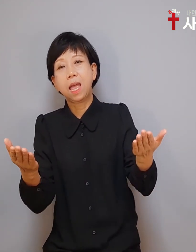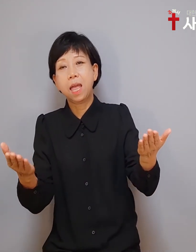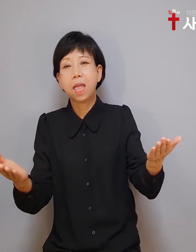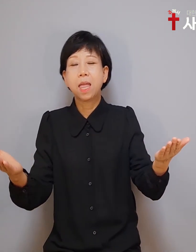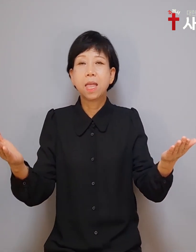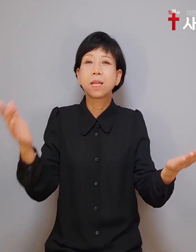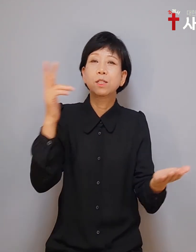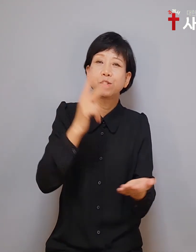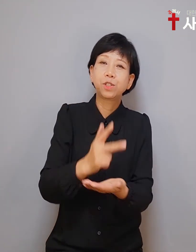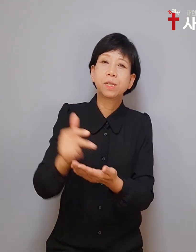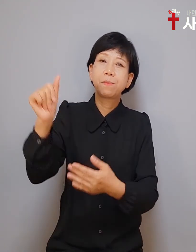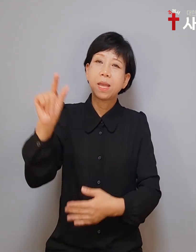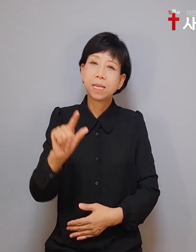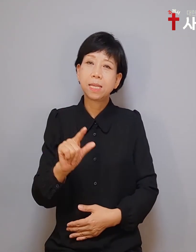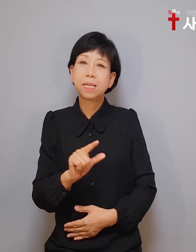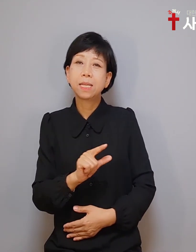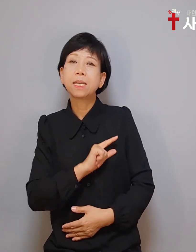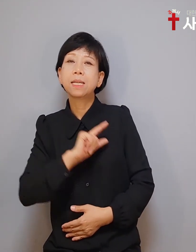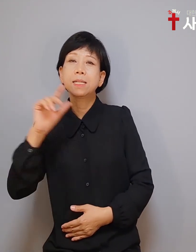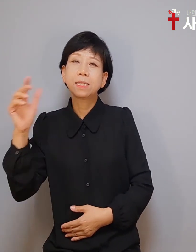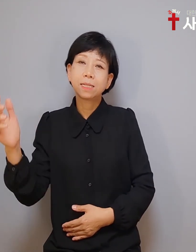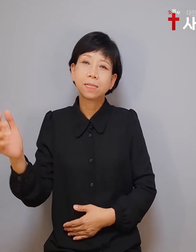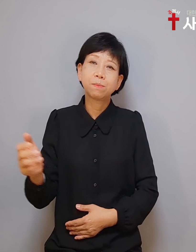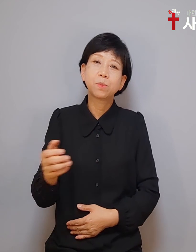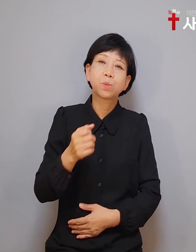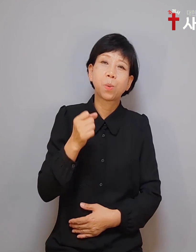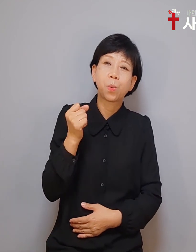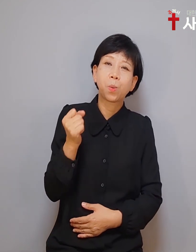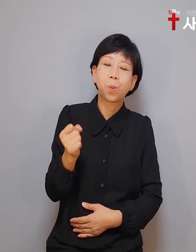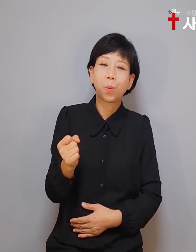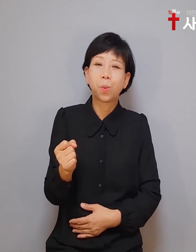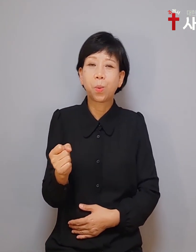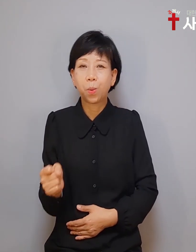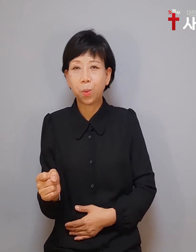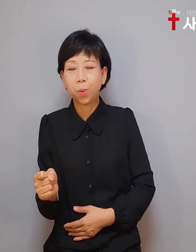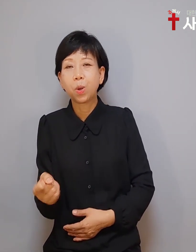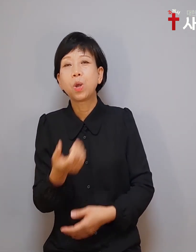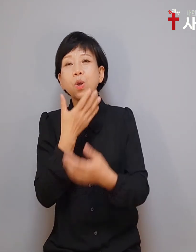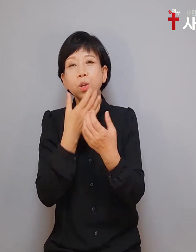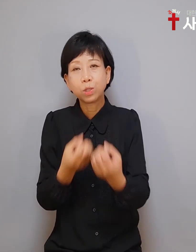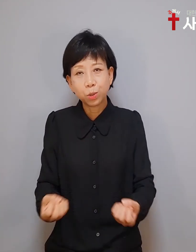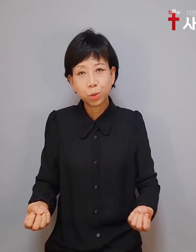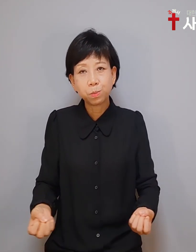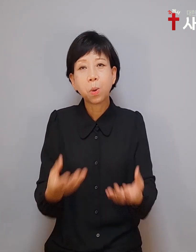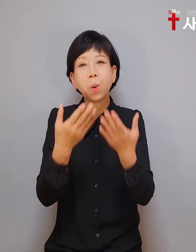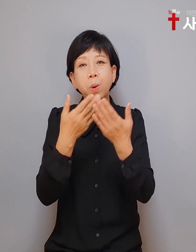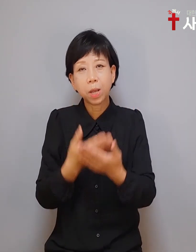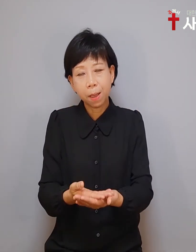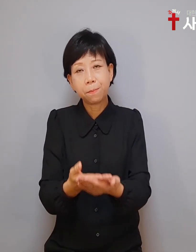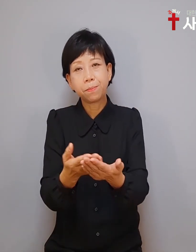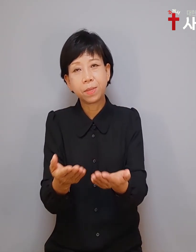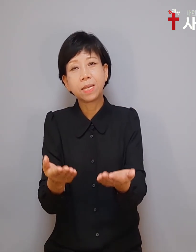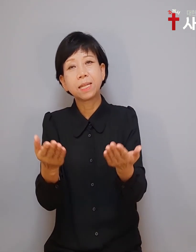축복합니다. 주님의 이름 축복합니다.